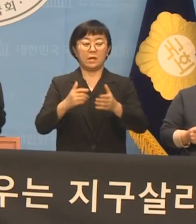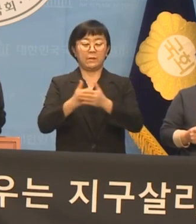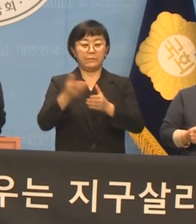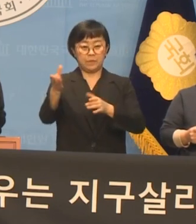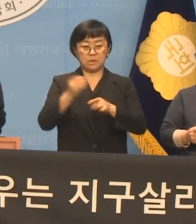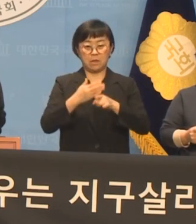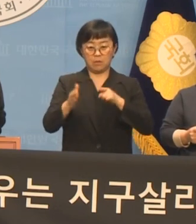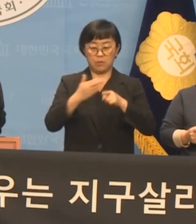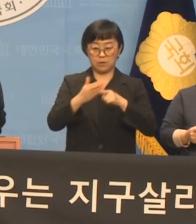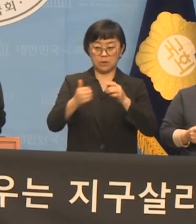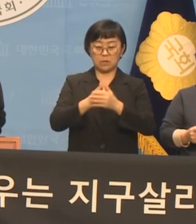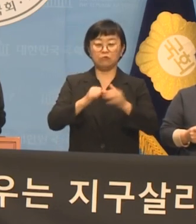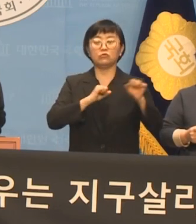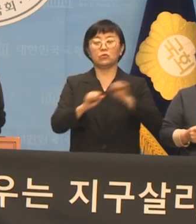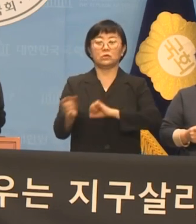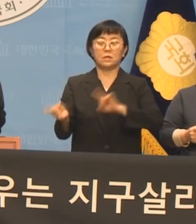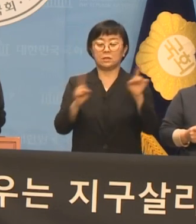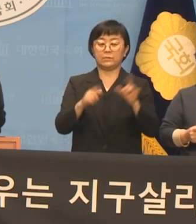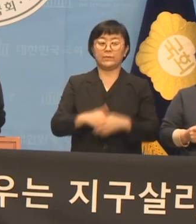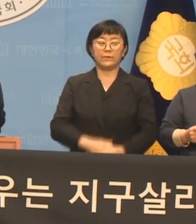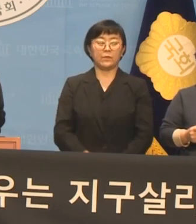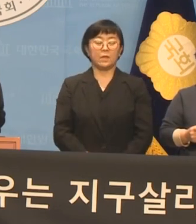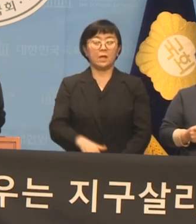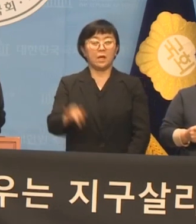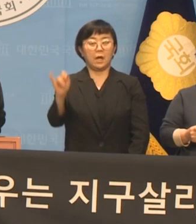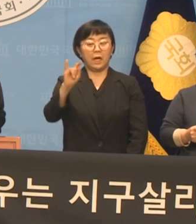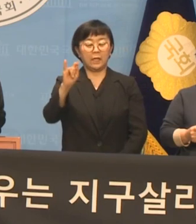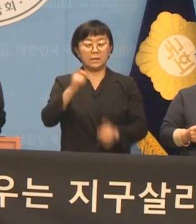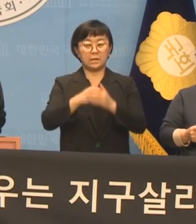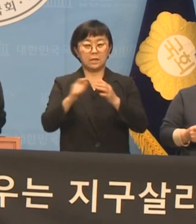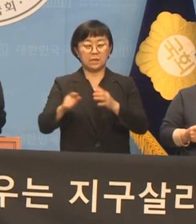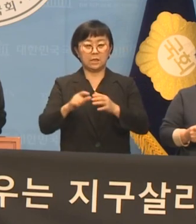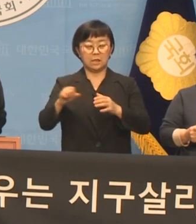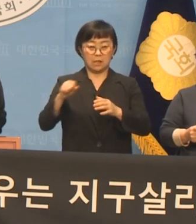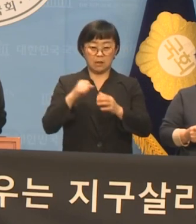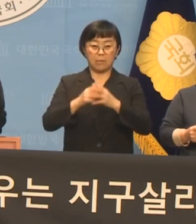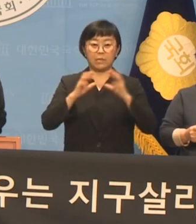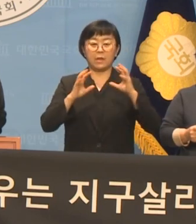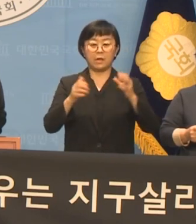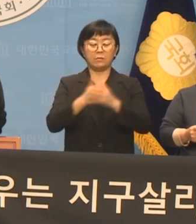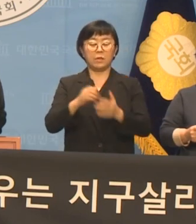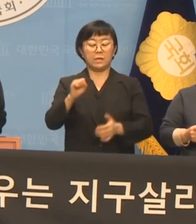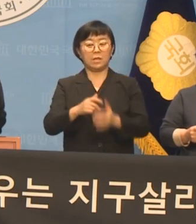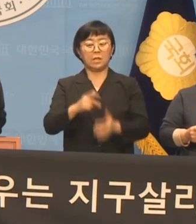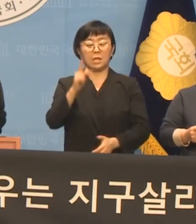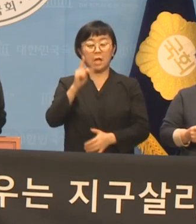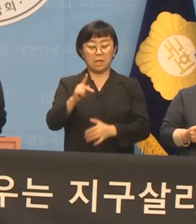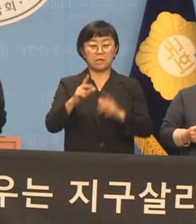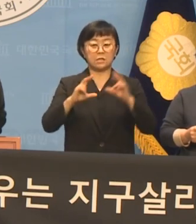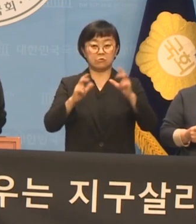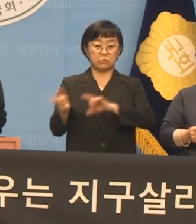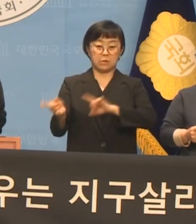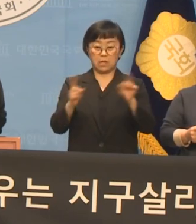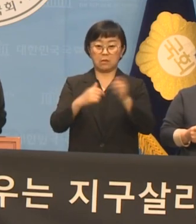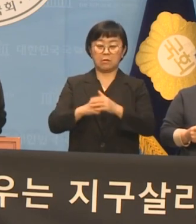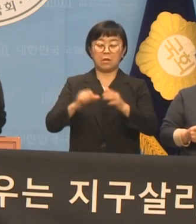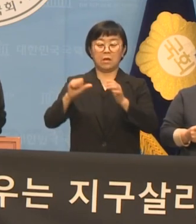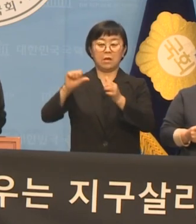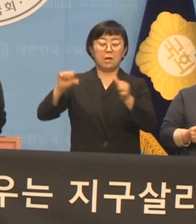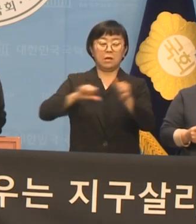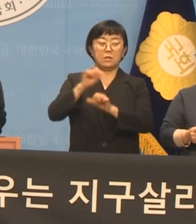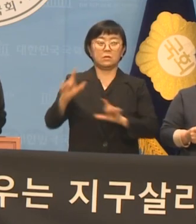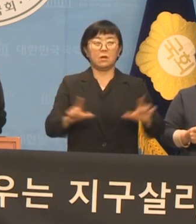갚은 국채보상운동을 되살리자. IT 초강국 대한민국이 SNS로 K리기 생태